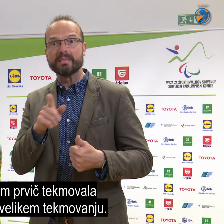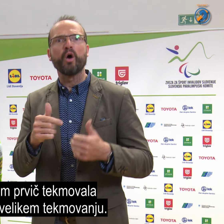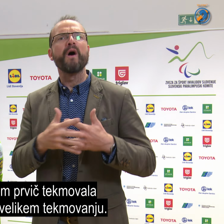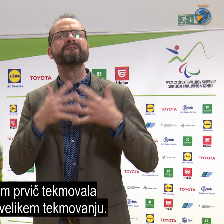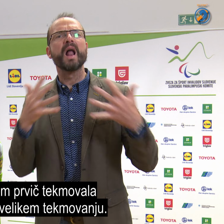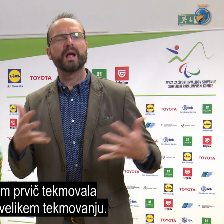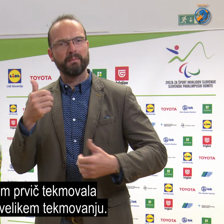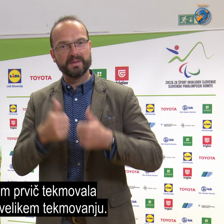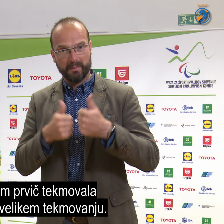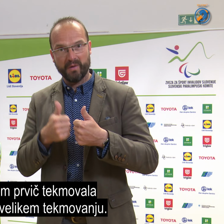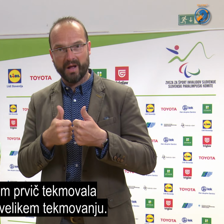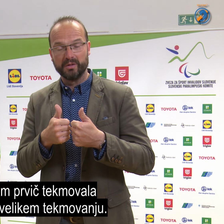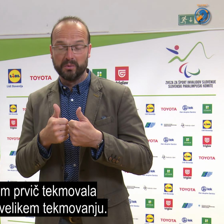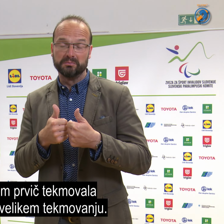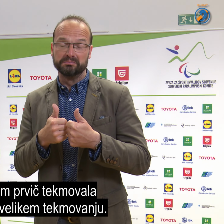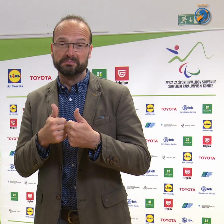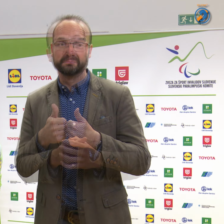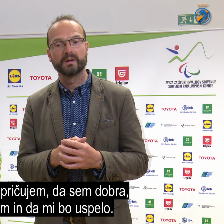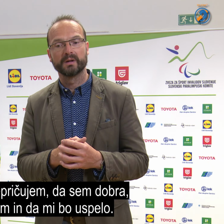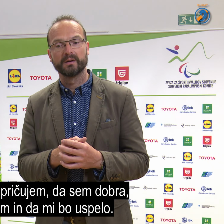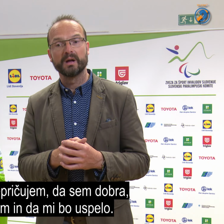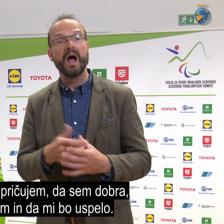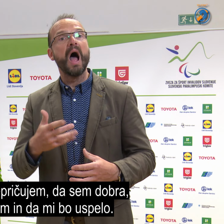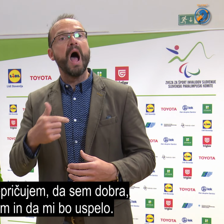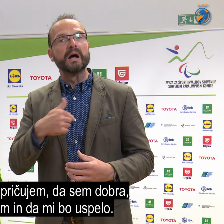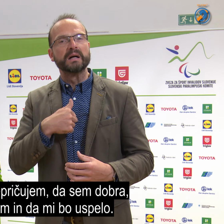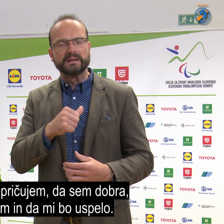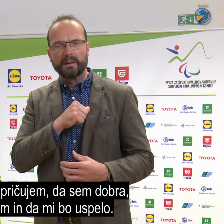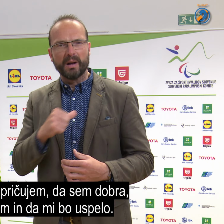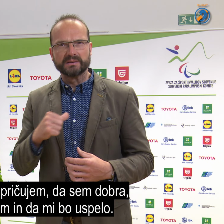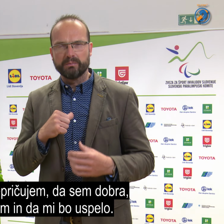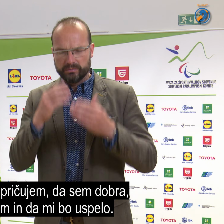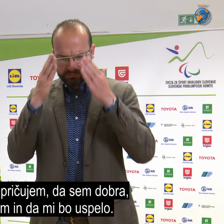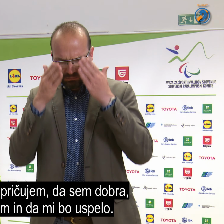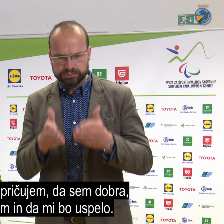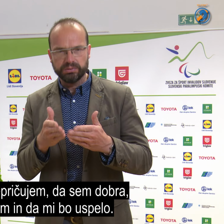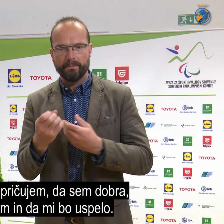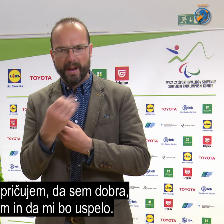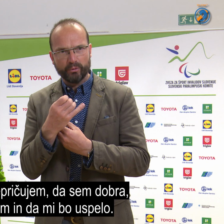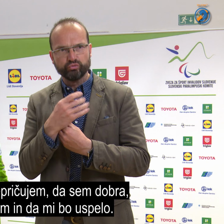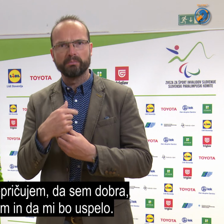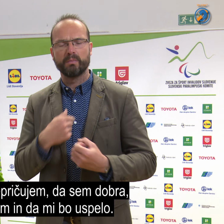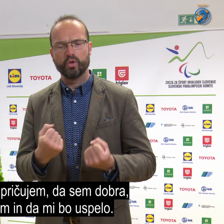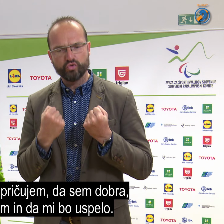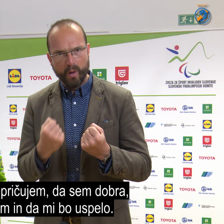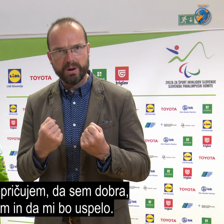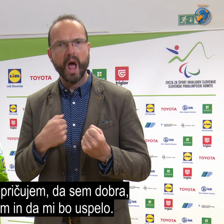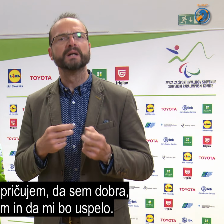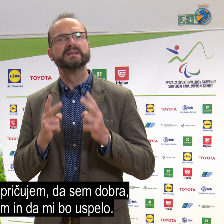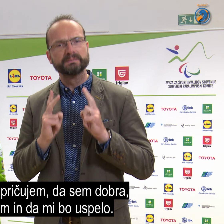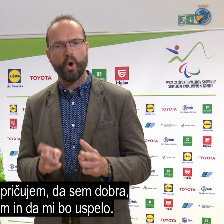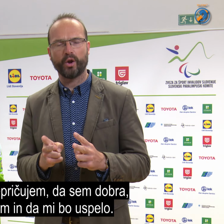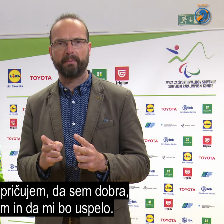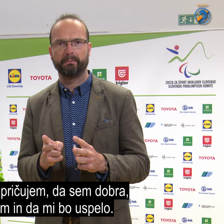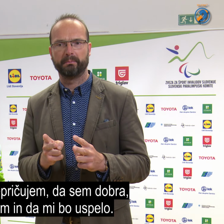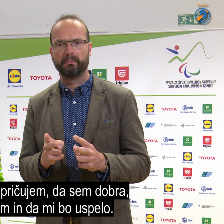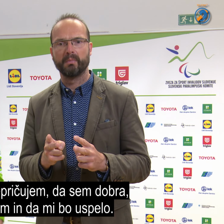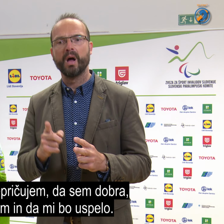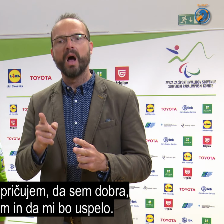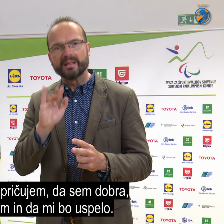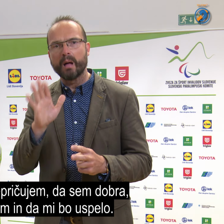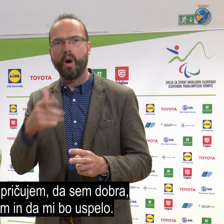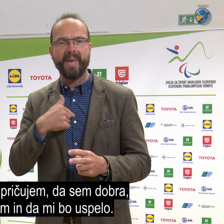velikem tekmovanju in sama sebe prepričujem, da sem dobra in da zmorem in da mi